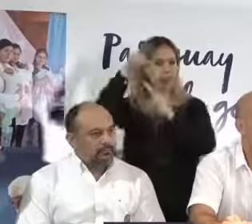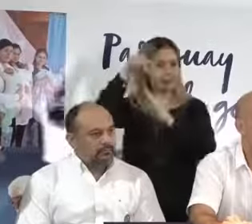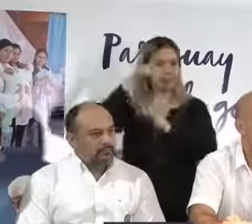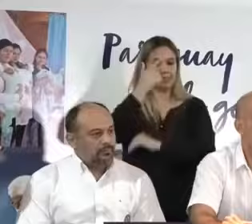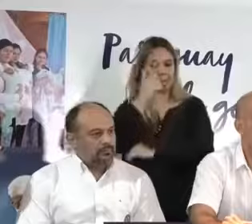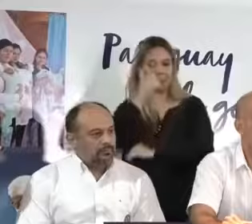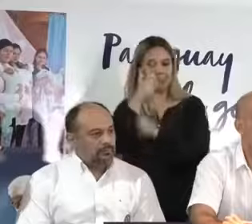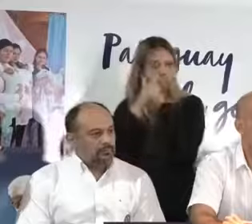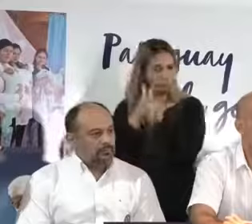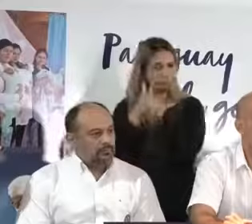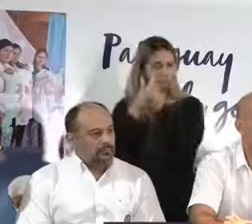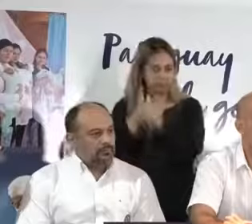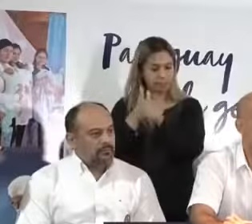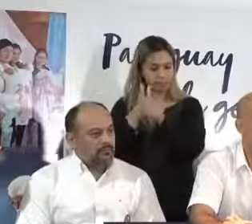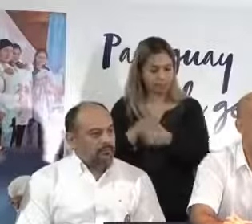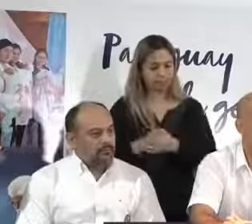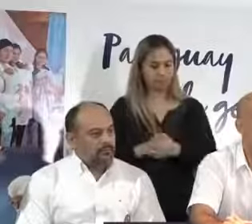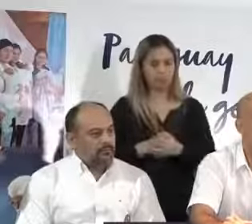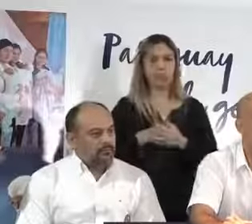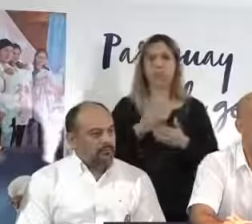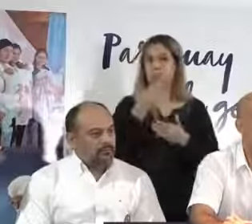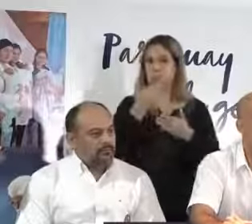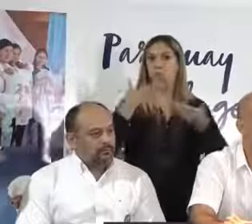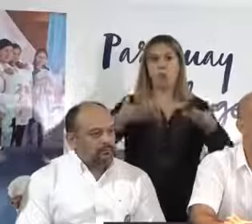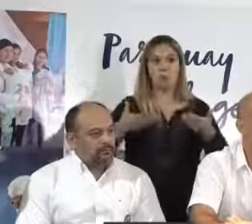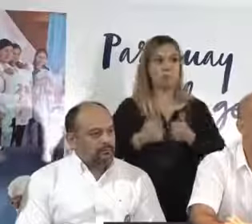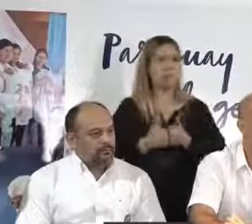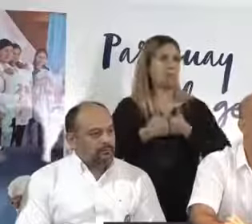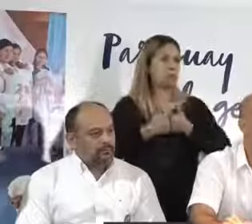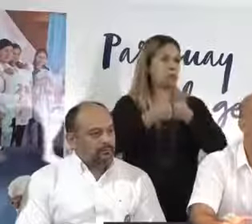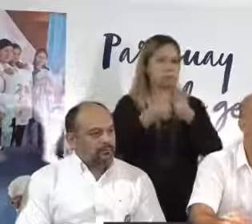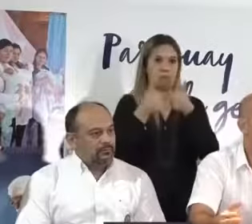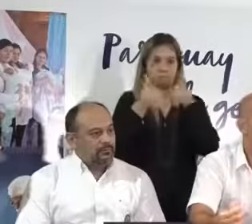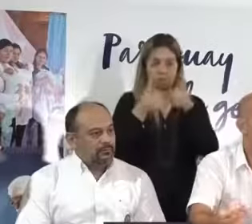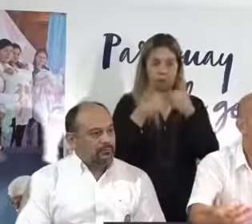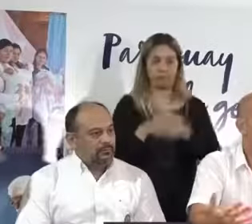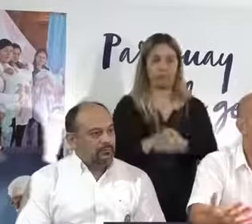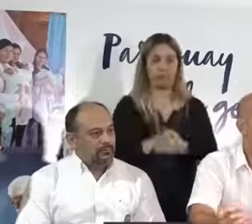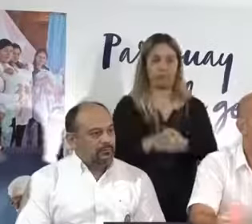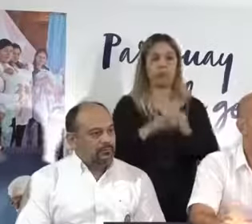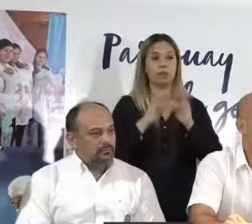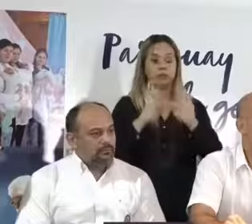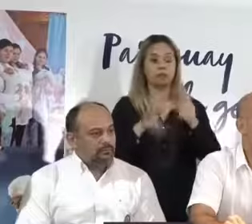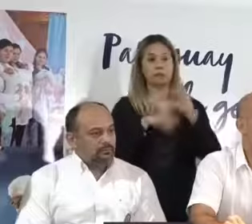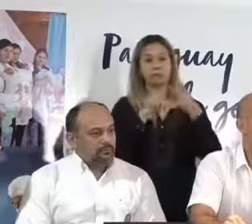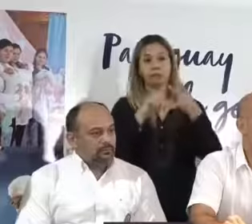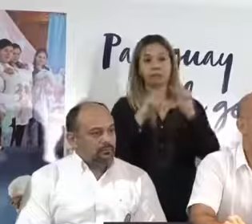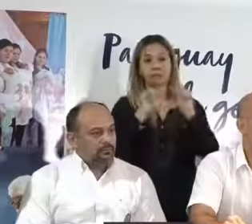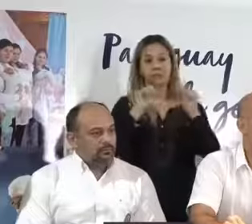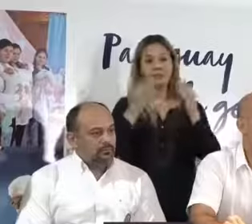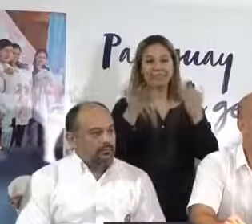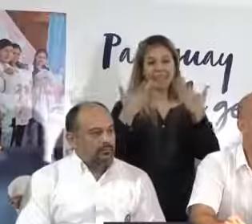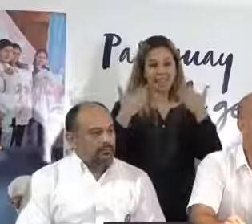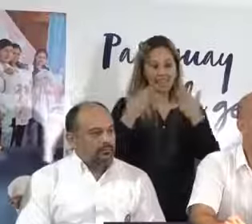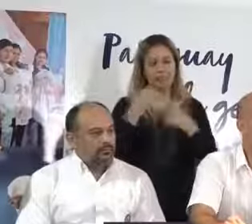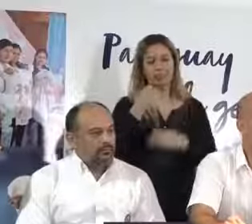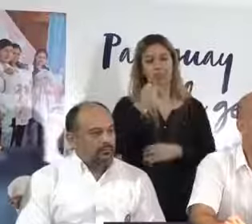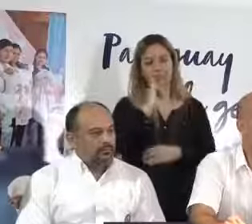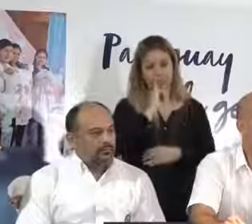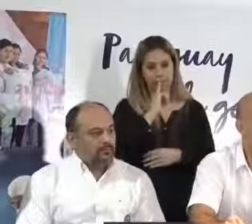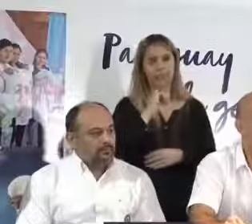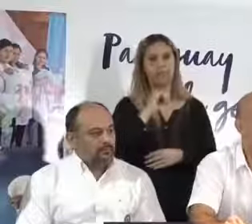una completa recuperación del mismo. El tema del calor, bueno, es si bien es cierto que el